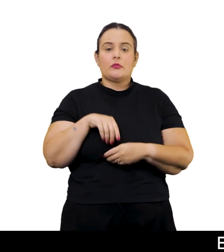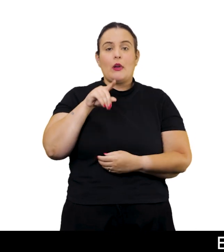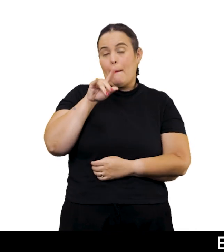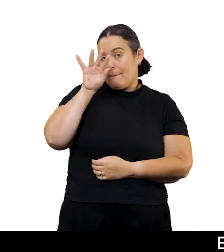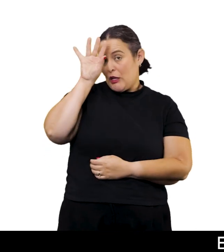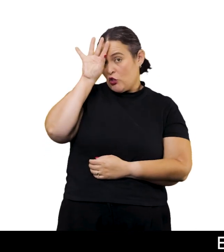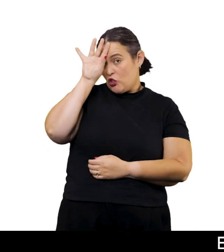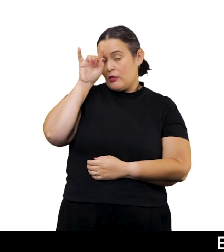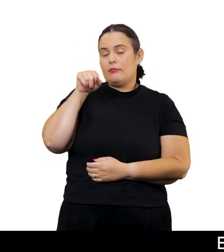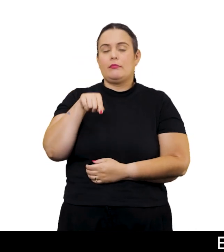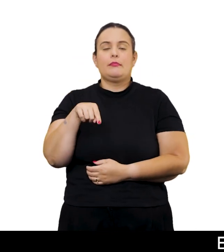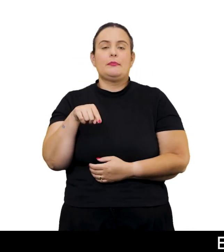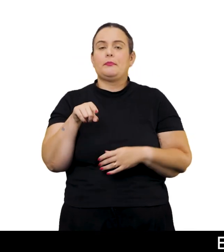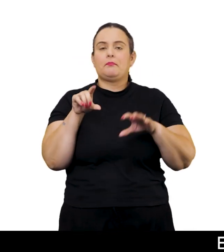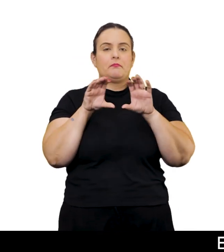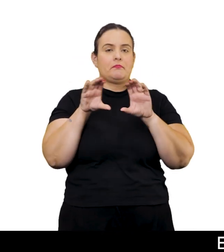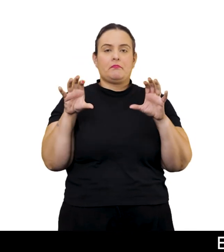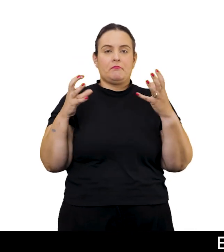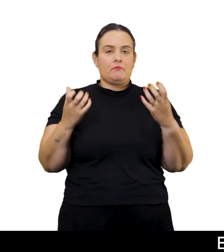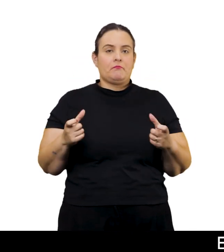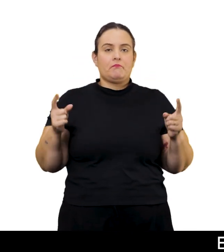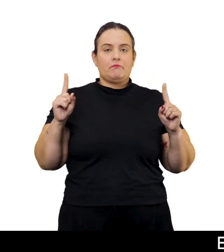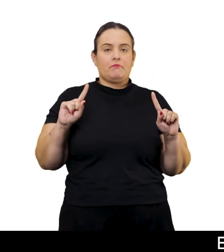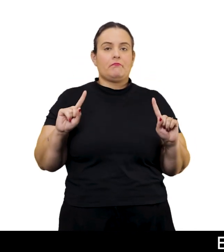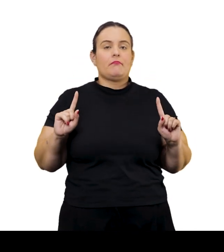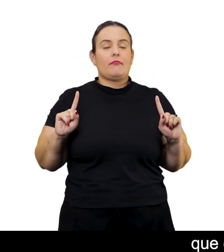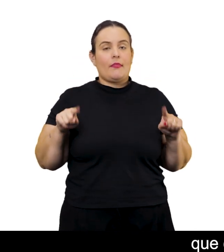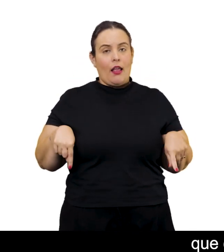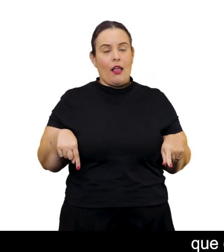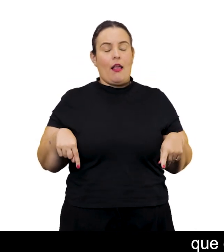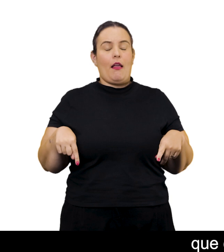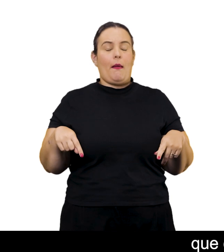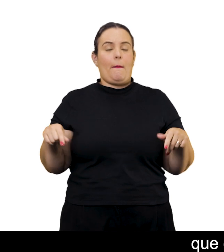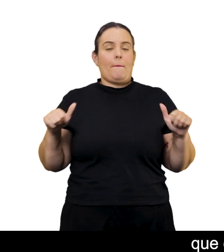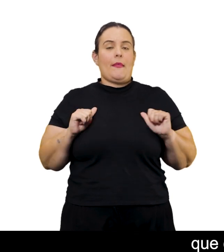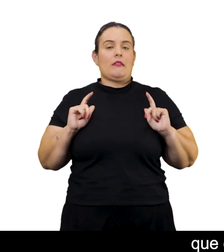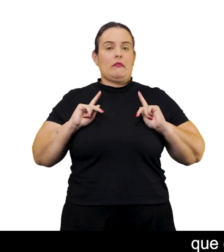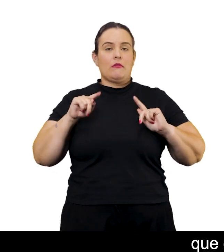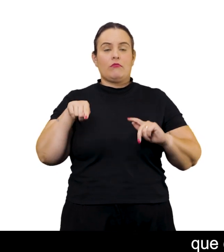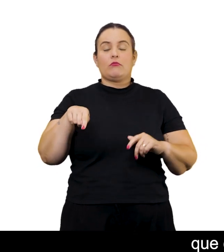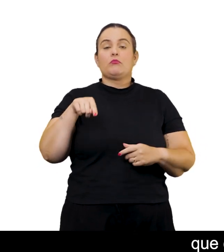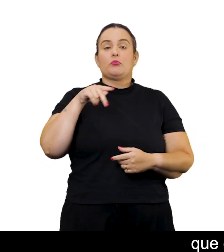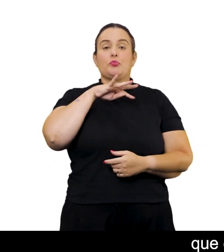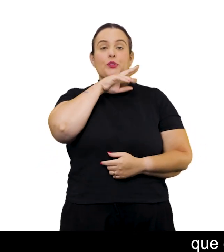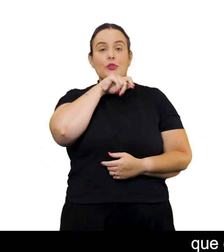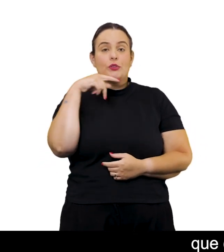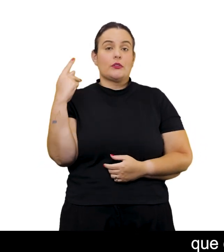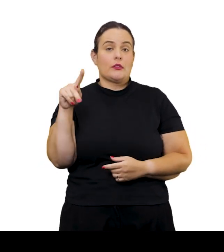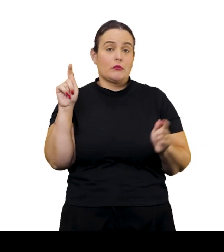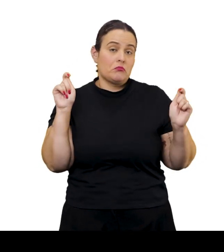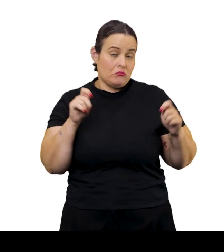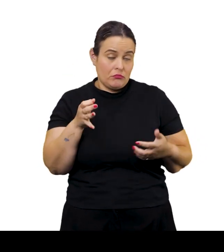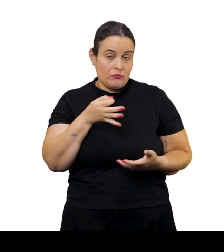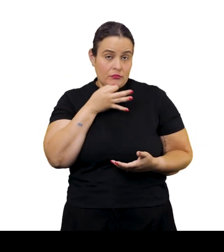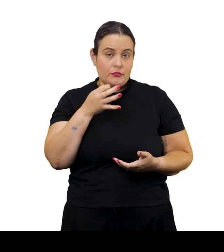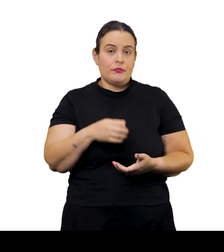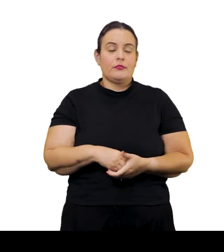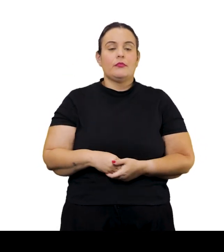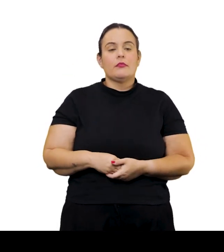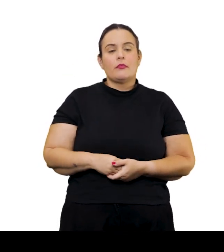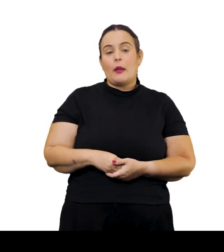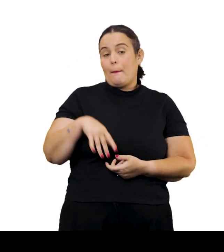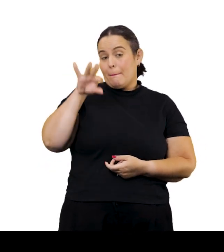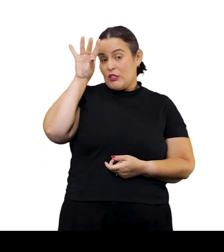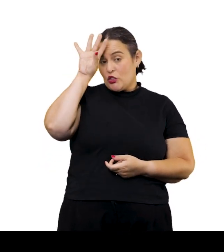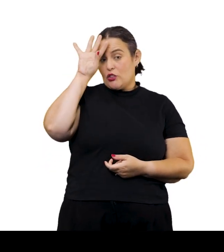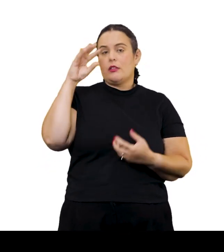Bichinha, Paraíso recusa a suposta passividade que os bichos manipuláveis de Clark poderiam sugerir. A